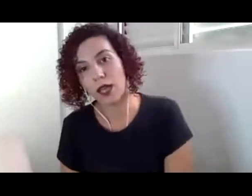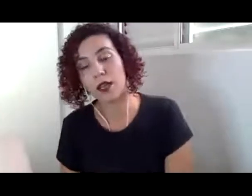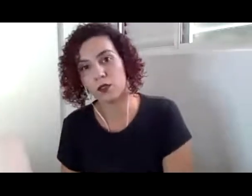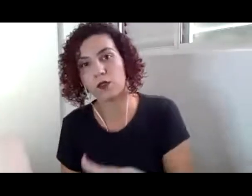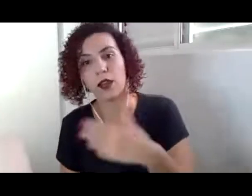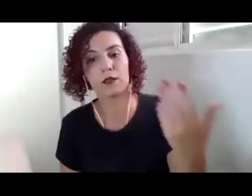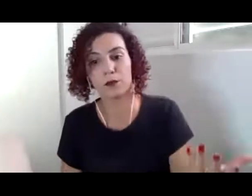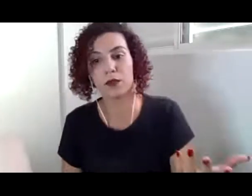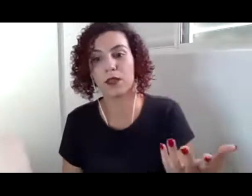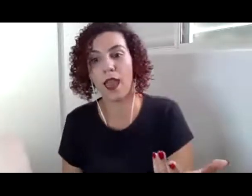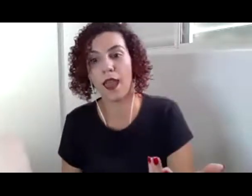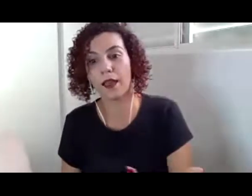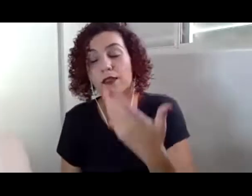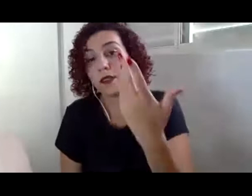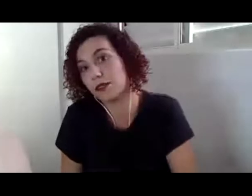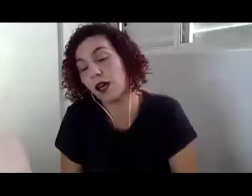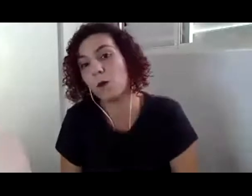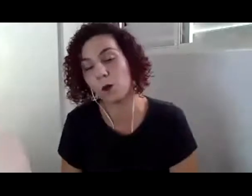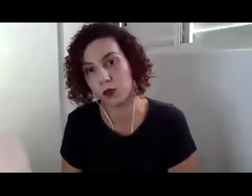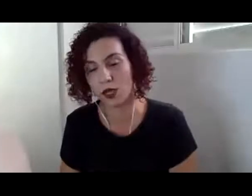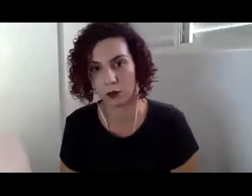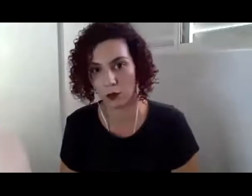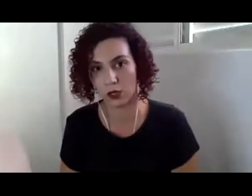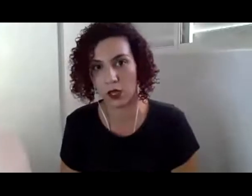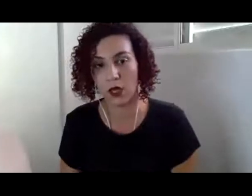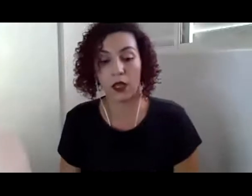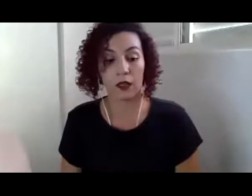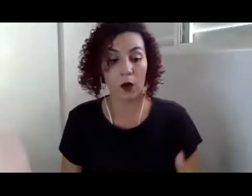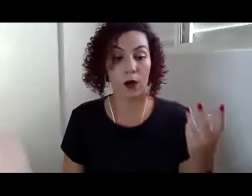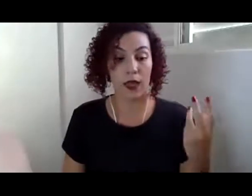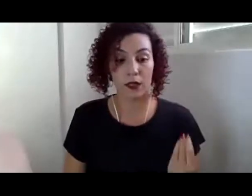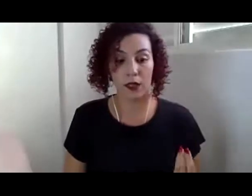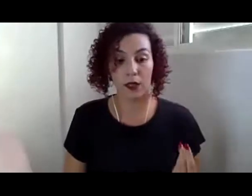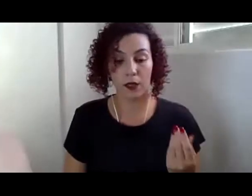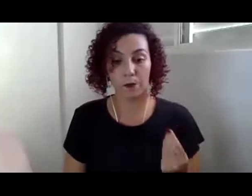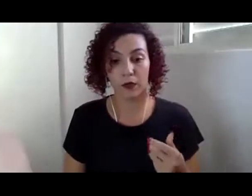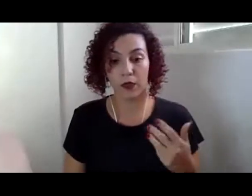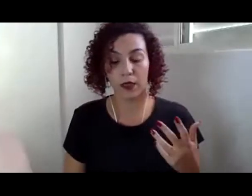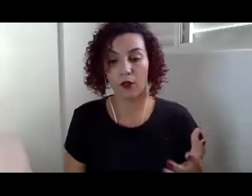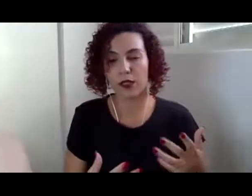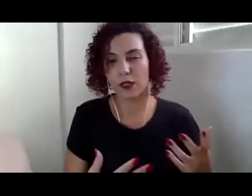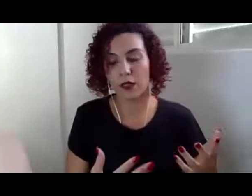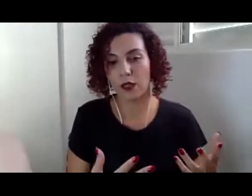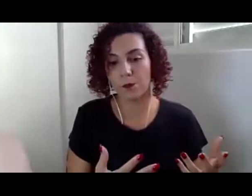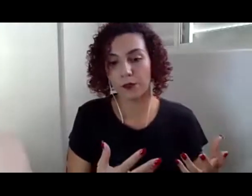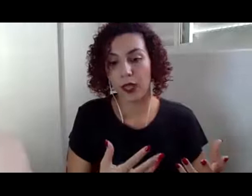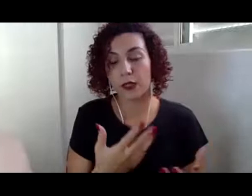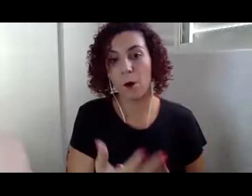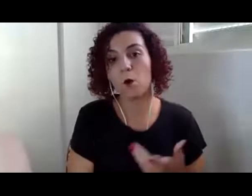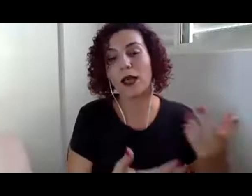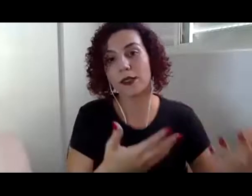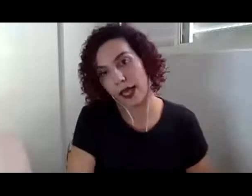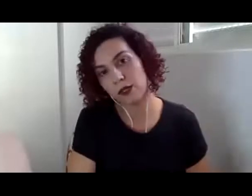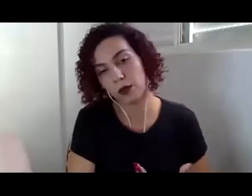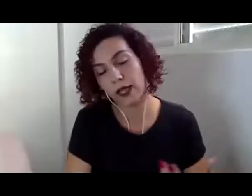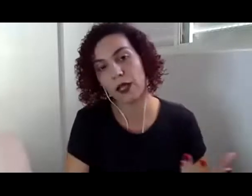tornam, né? A gente fala que são bons redatores. Então, talvez esse